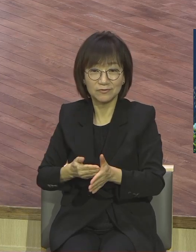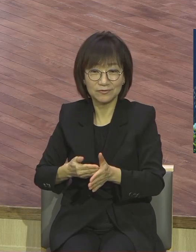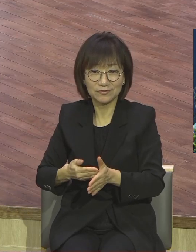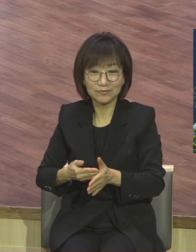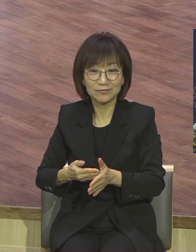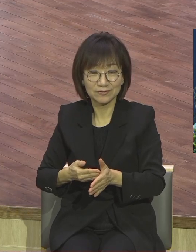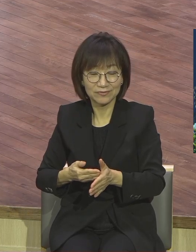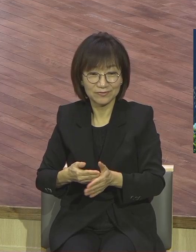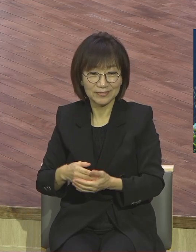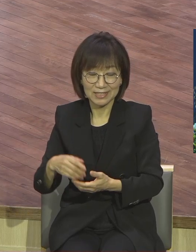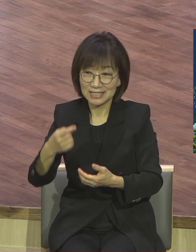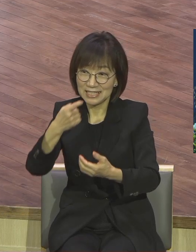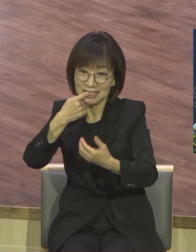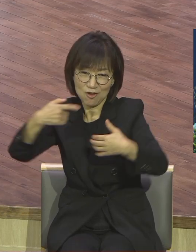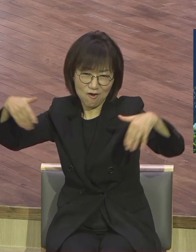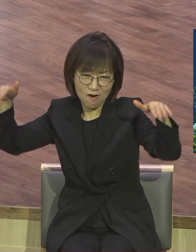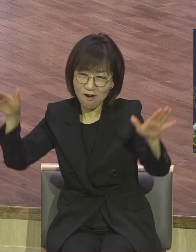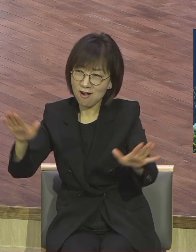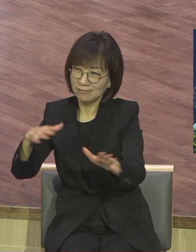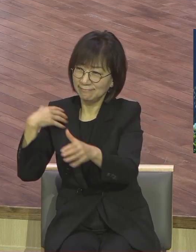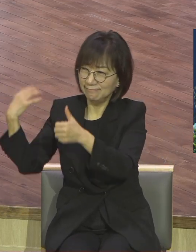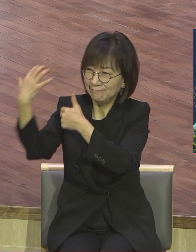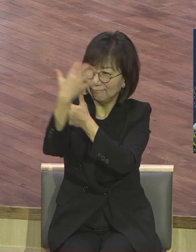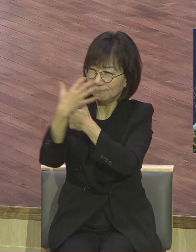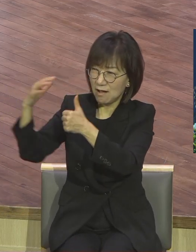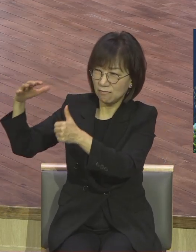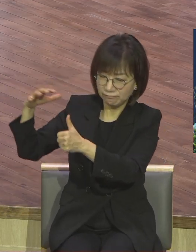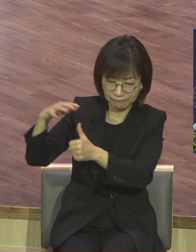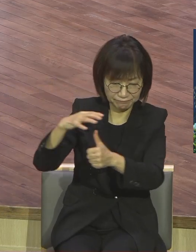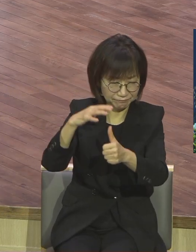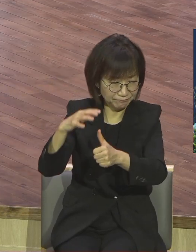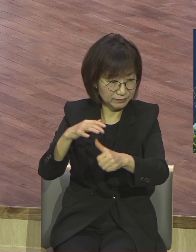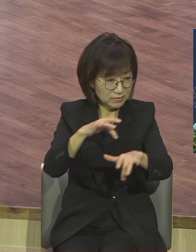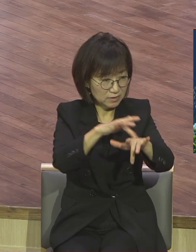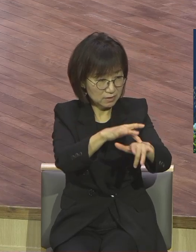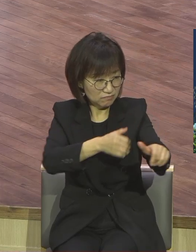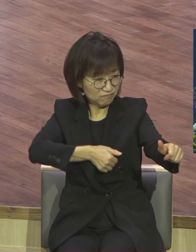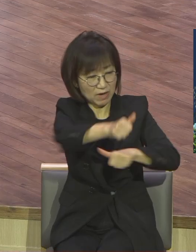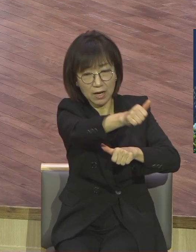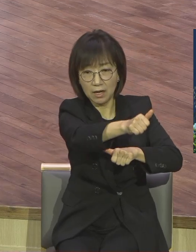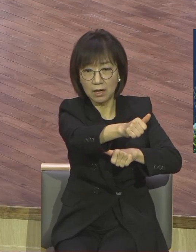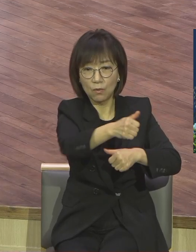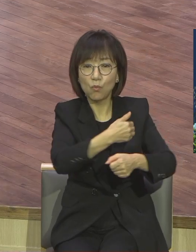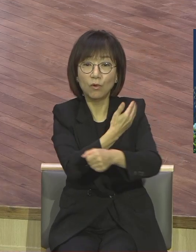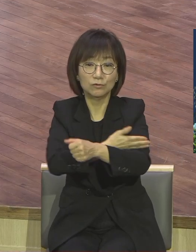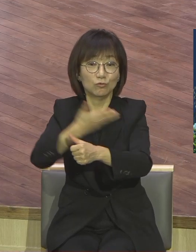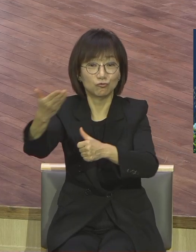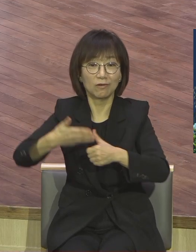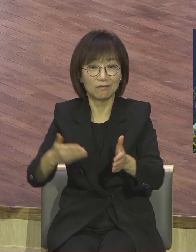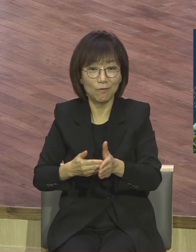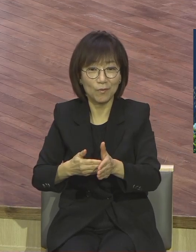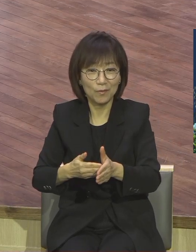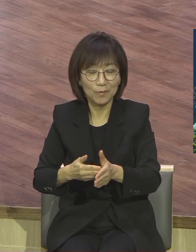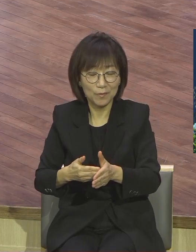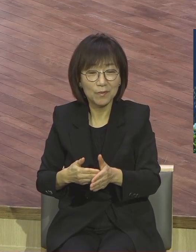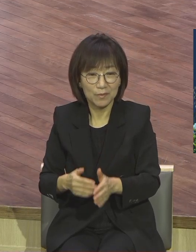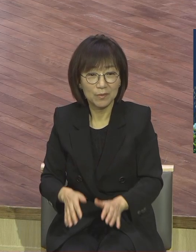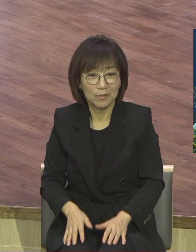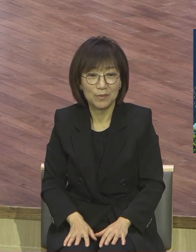하늘 군대에 보호받으면서 사단을 결박할 수 있는 그런 권세를 주어놓으니까 저렇게 하는 거예요. 이제 믿은 지도 얼마 안 되는